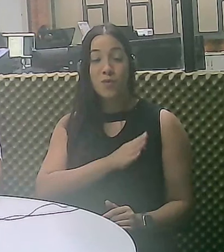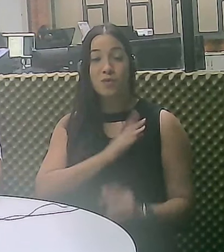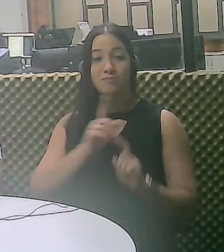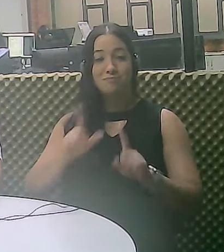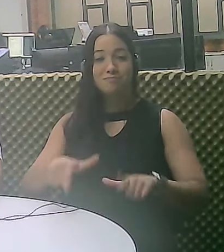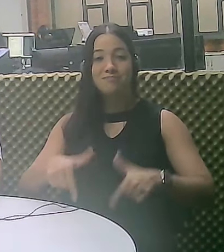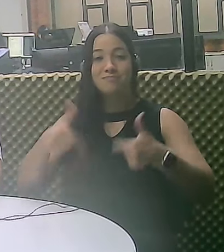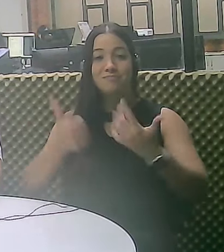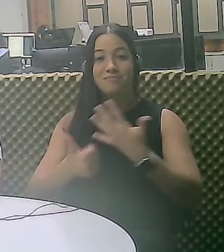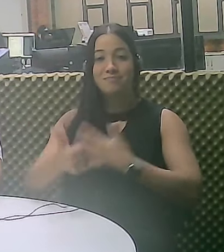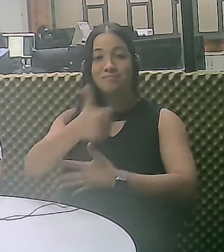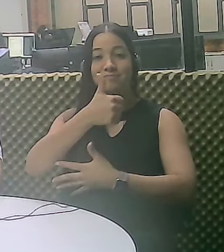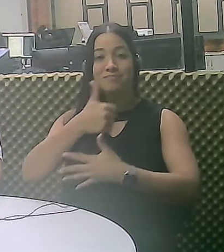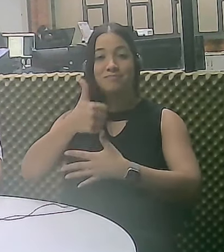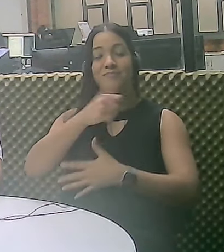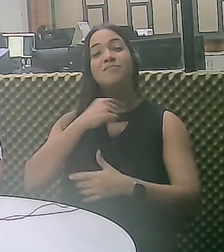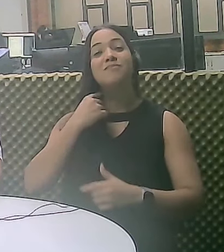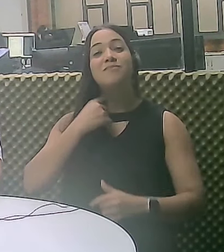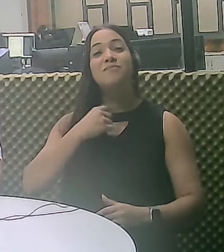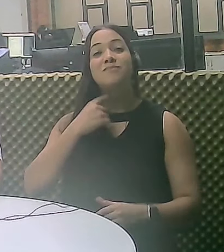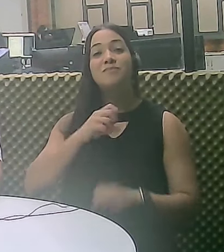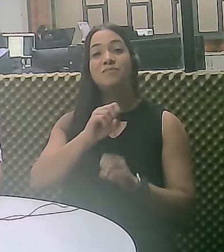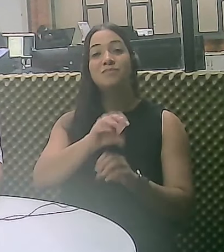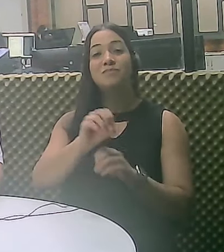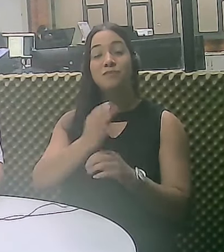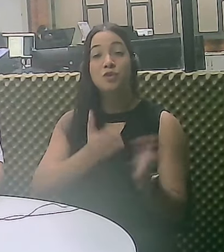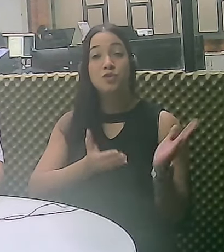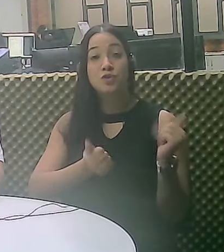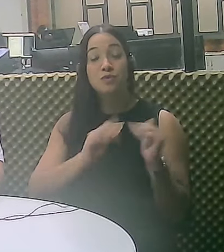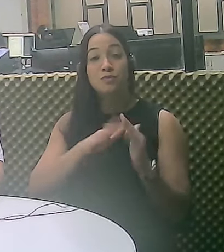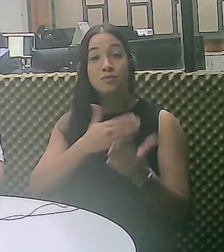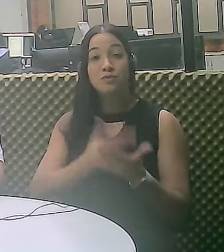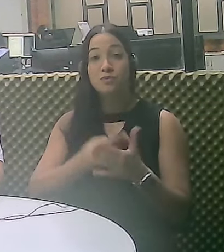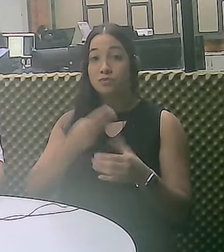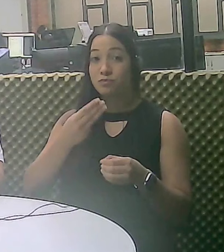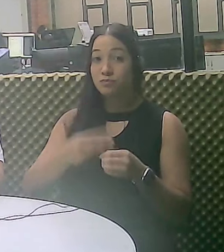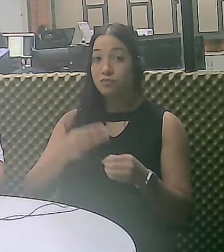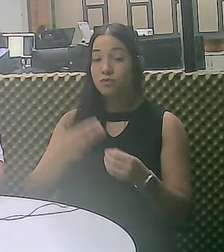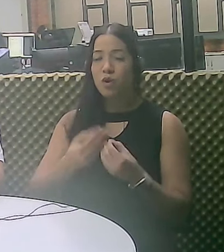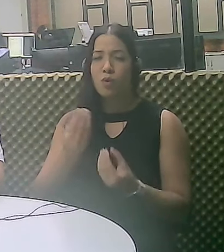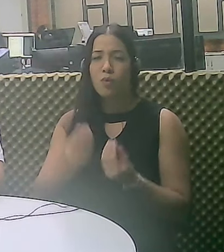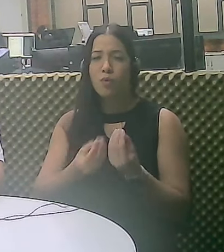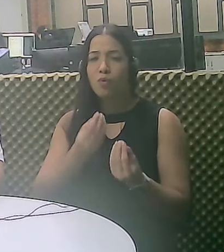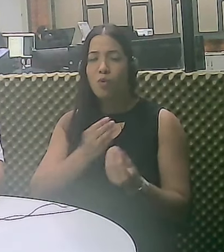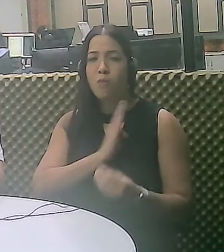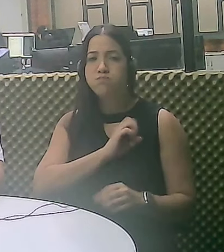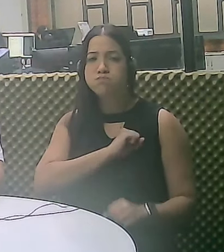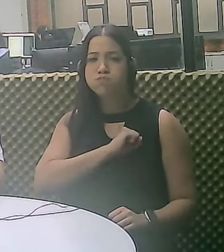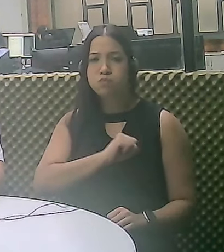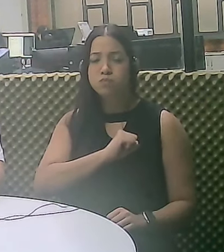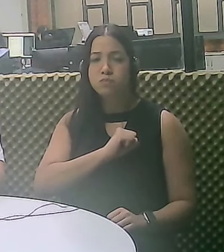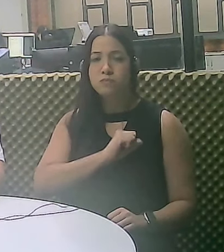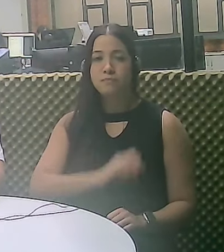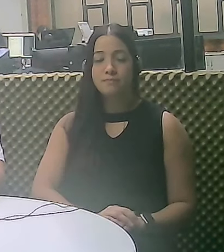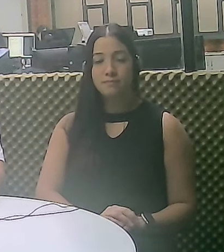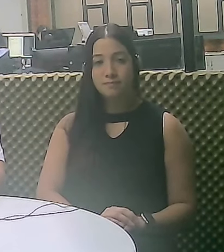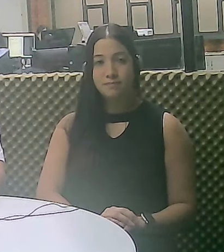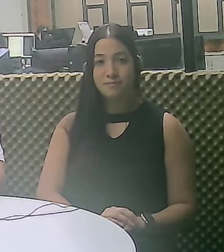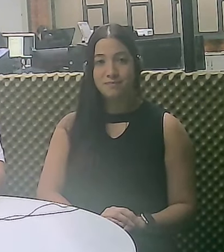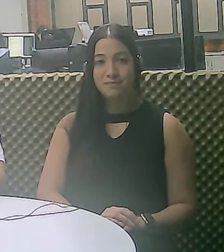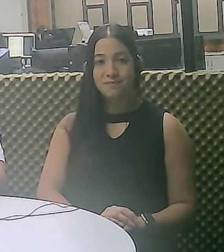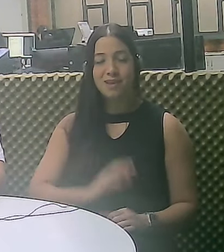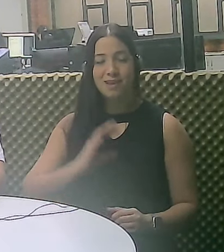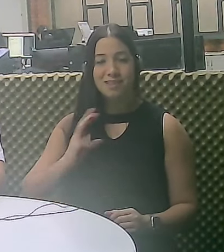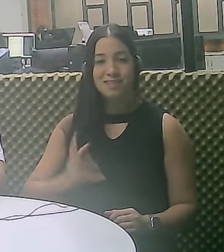ação pioneira em Minas, que ensina jovens das escolas municipais como agir em caso de parada cardiorrespiratória. Tudo